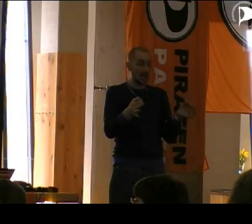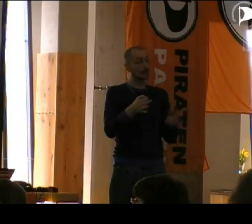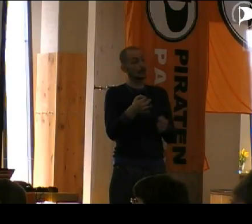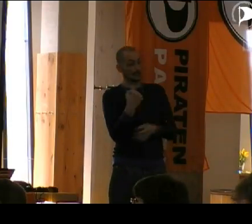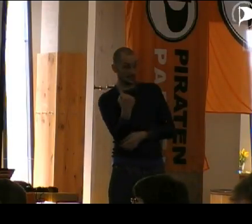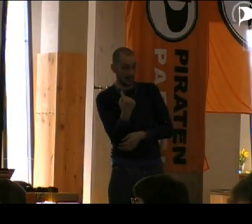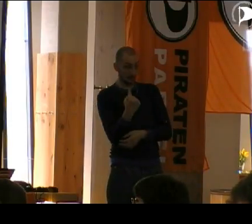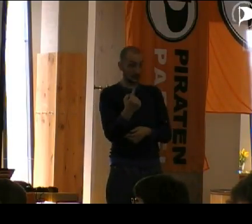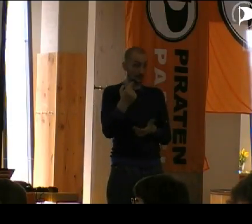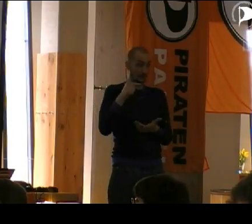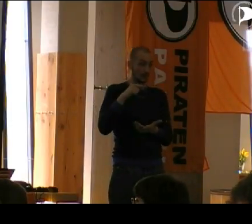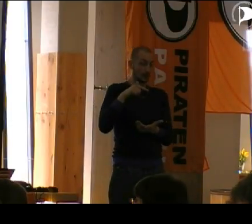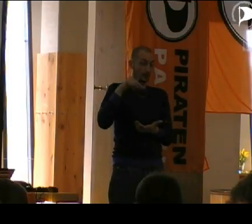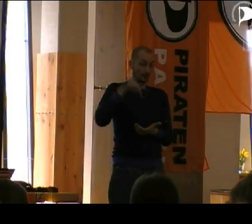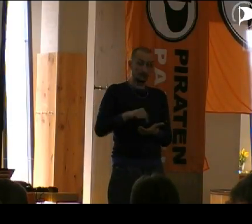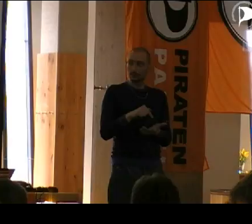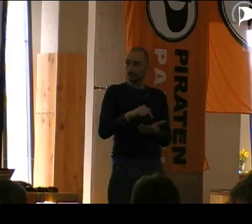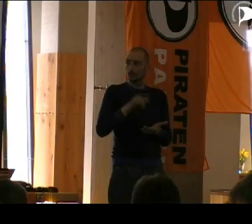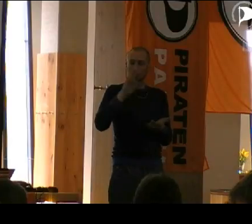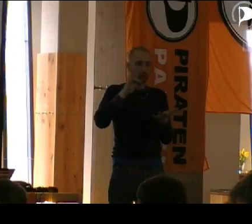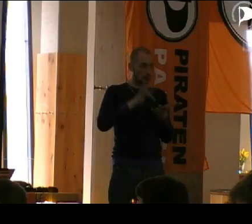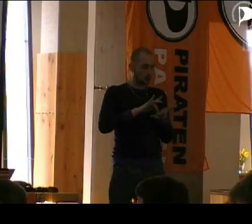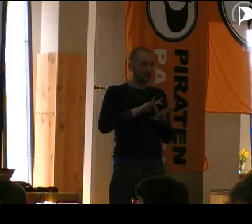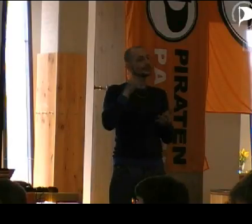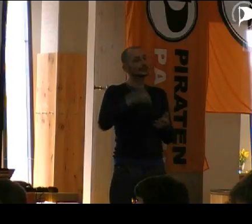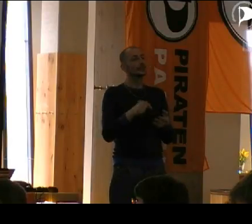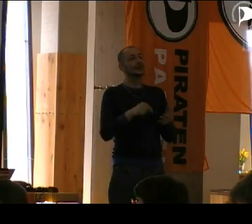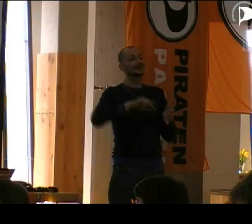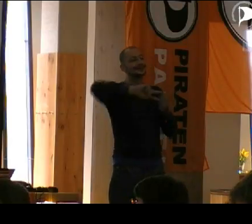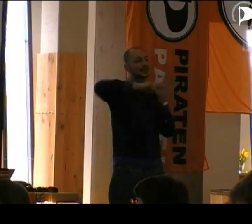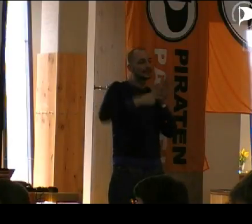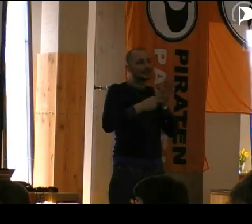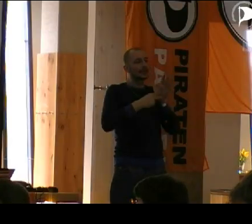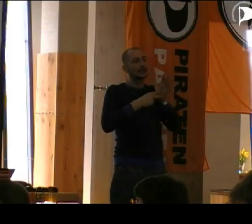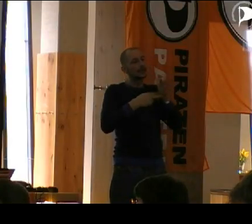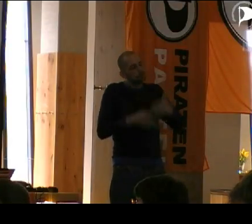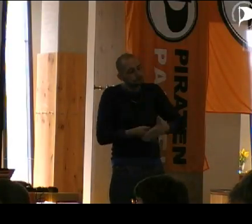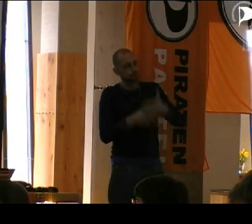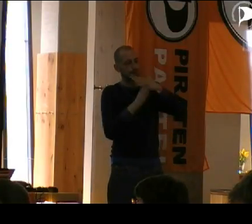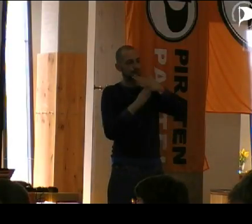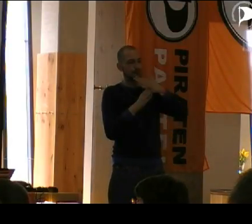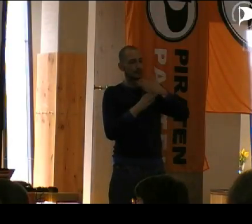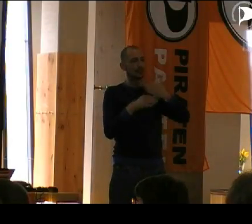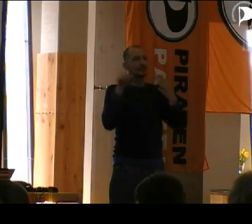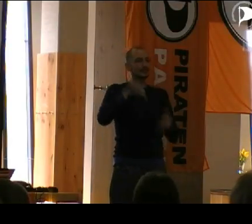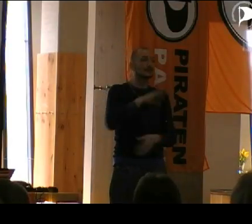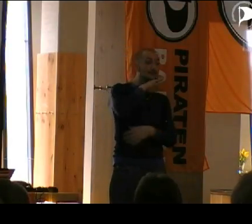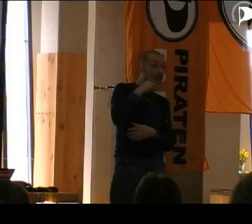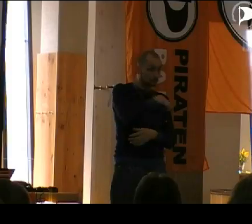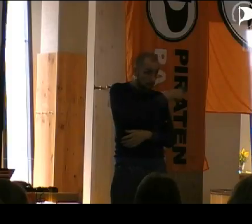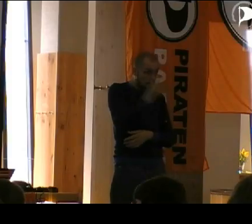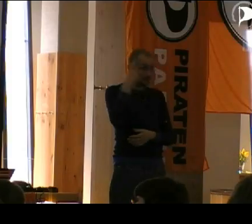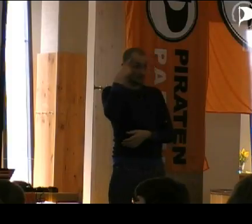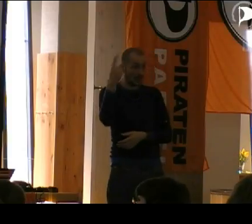ich hier viel kürzer technisch groß unter die arme gegriffen hatte die sich in viele wissen von euch